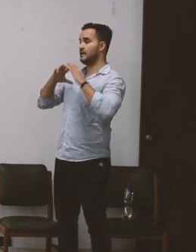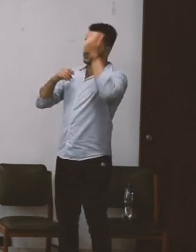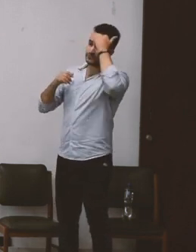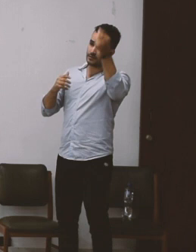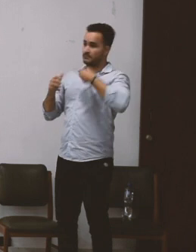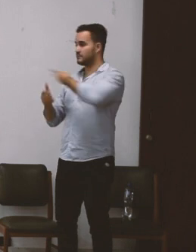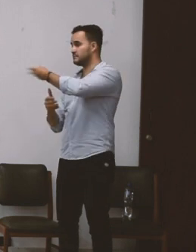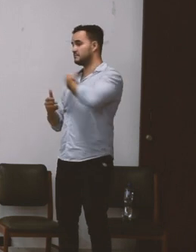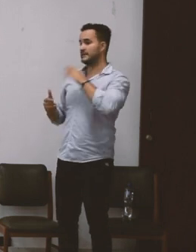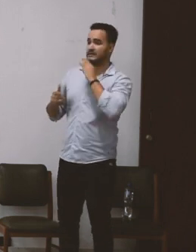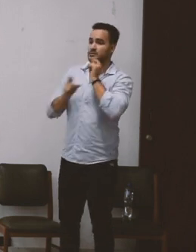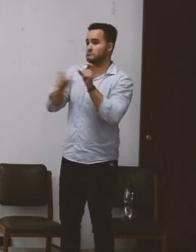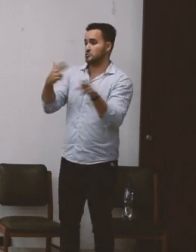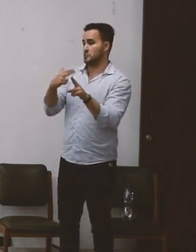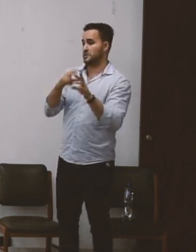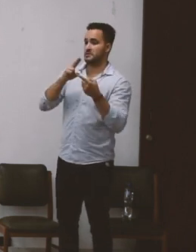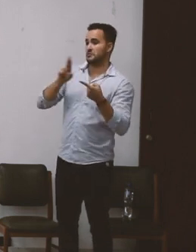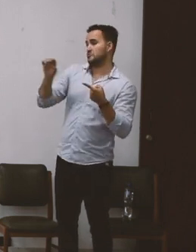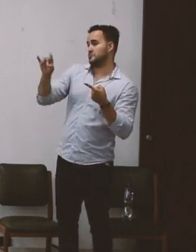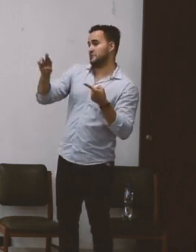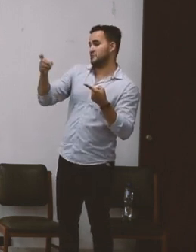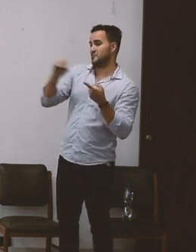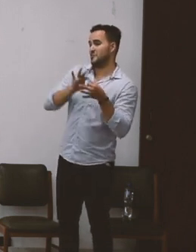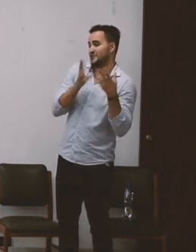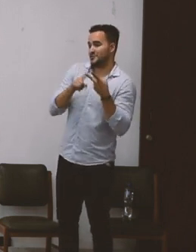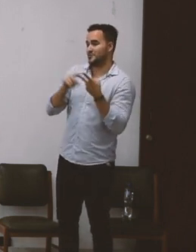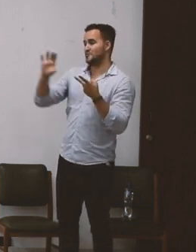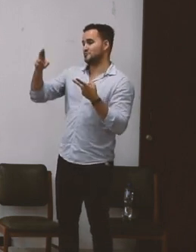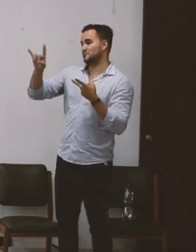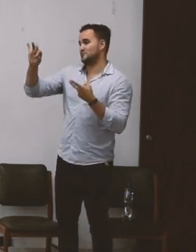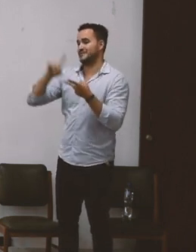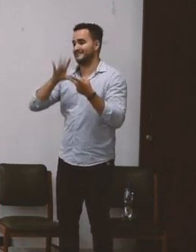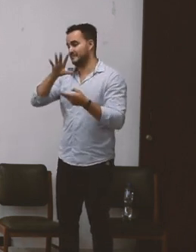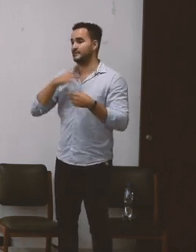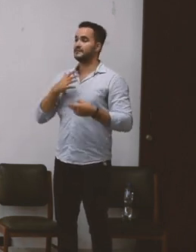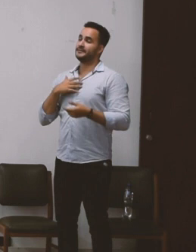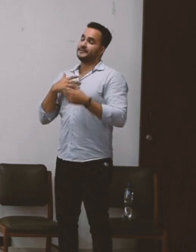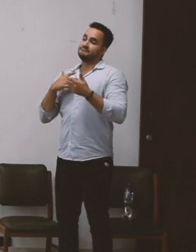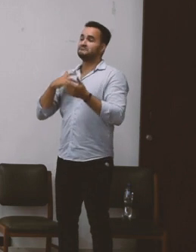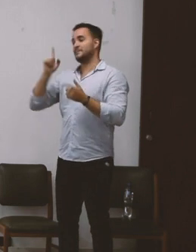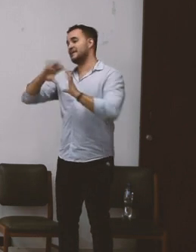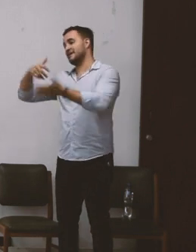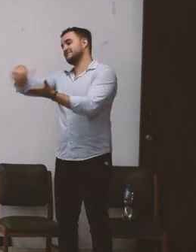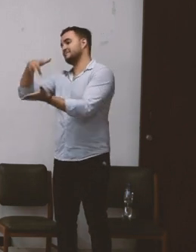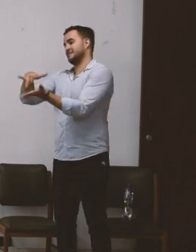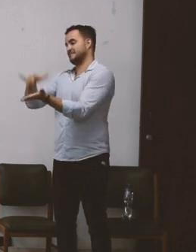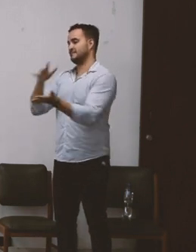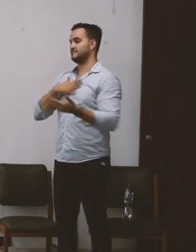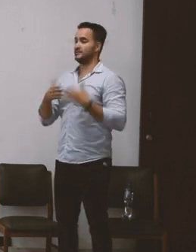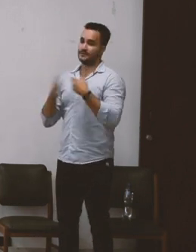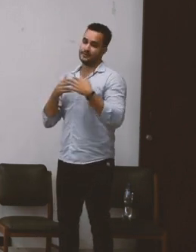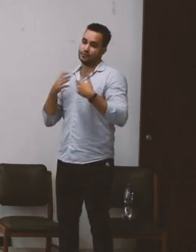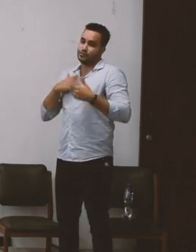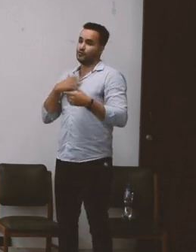comparte con Rodrigo y con Chuy y de sus clases de danza. En efecto, continúo pagando una mensualidad y participando en la venta de